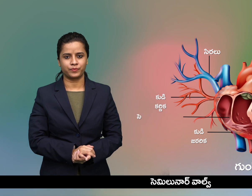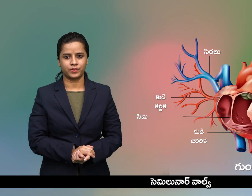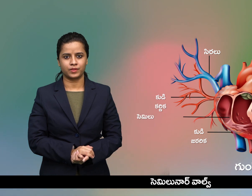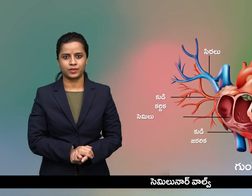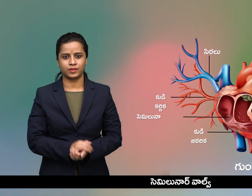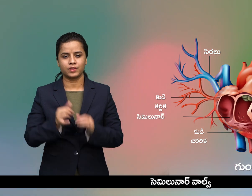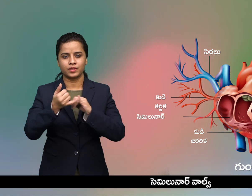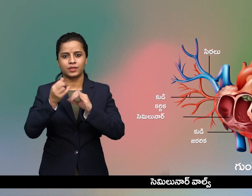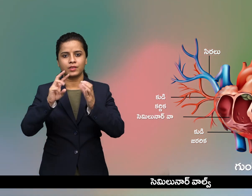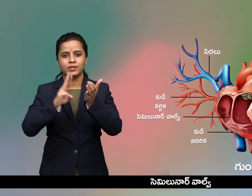సెమిలునార్ వాల్వ్,